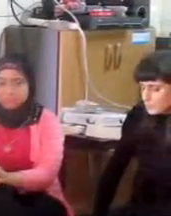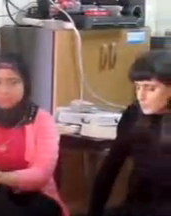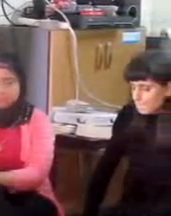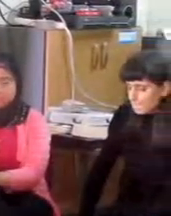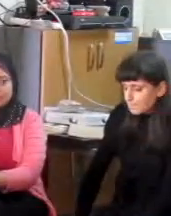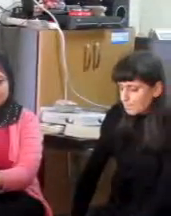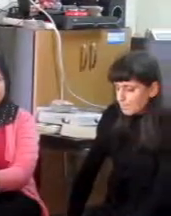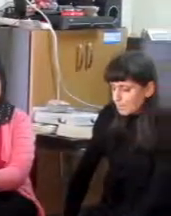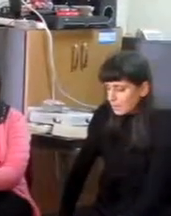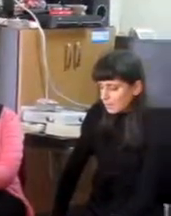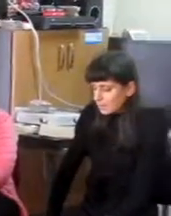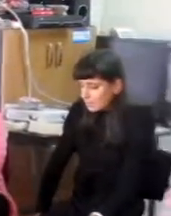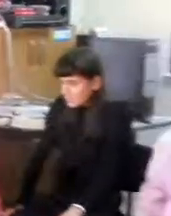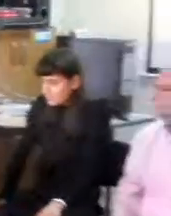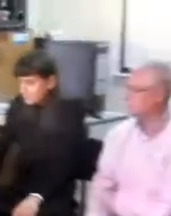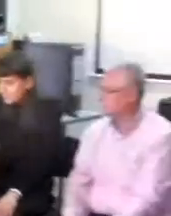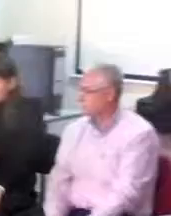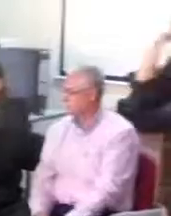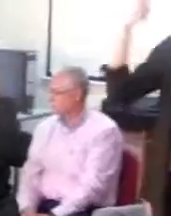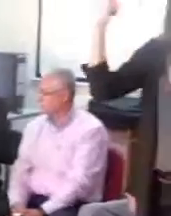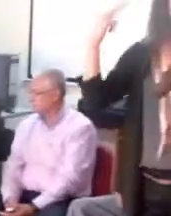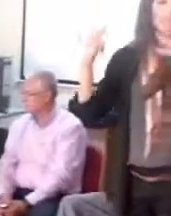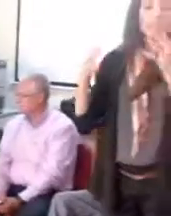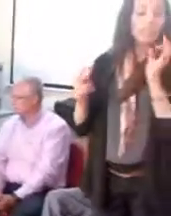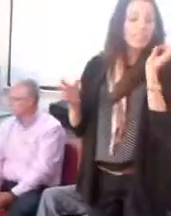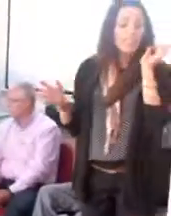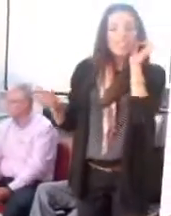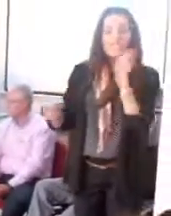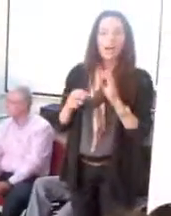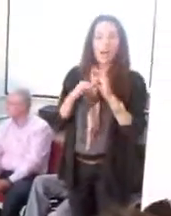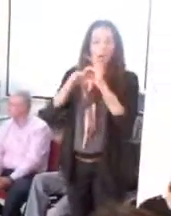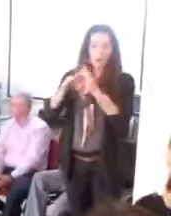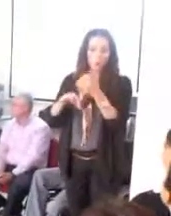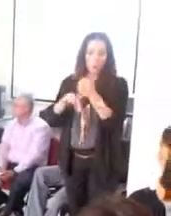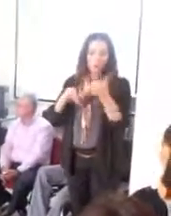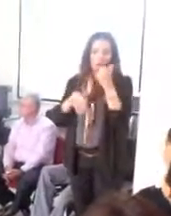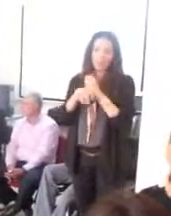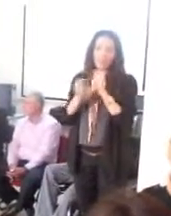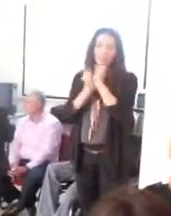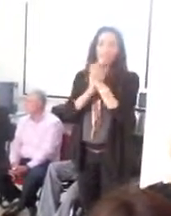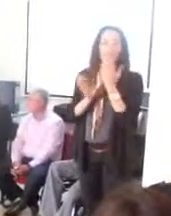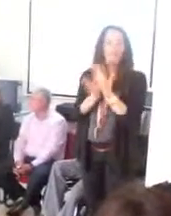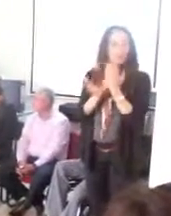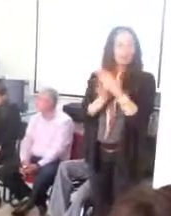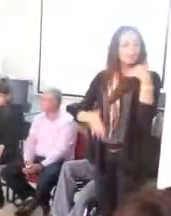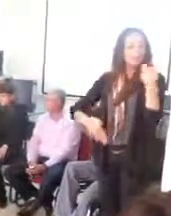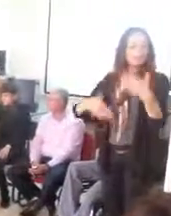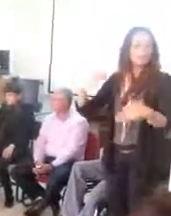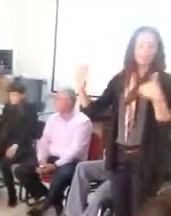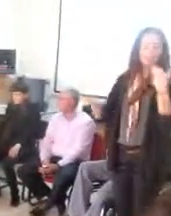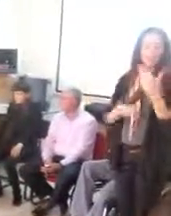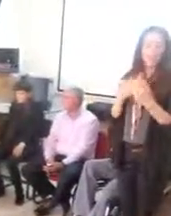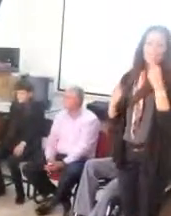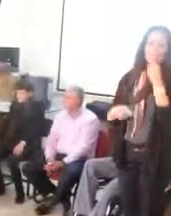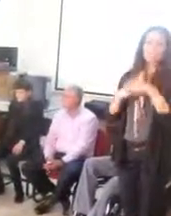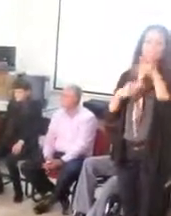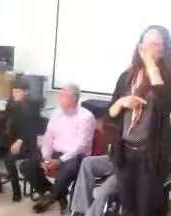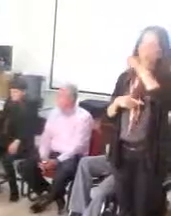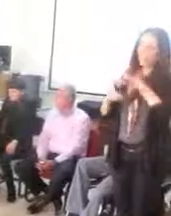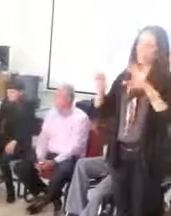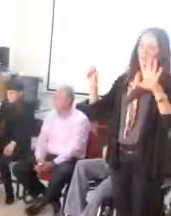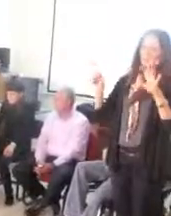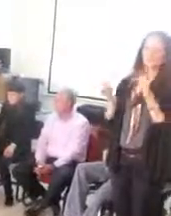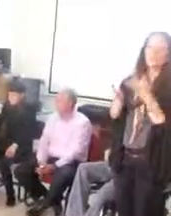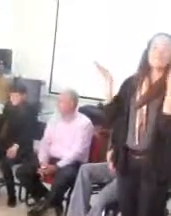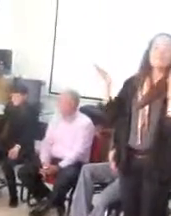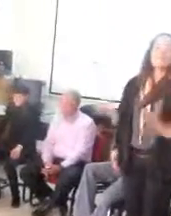الثمان سنوات الاخيره. مشروع نساء يقودنا التغيير انطلق في 2006 في